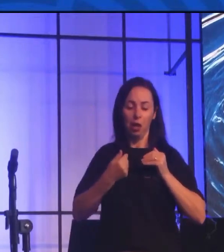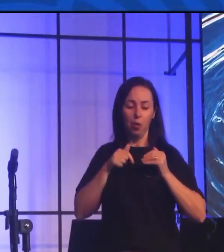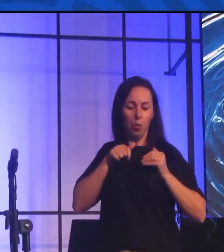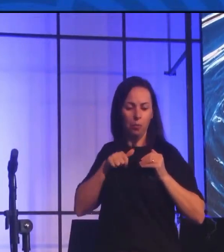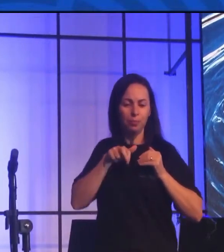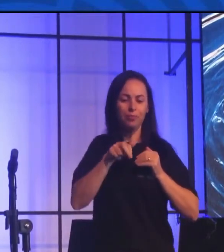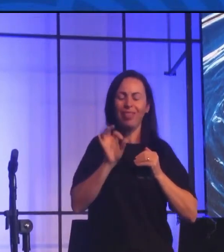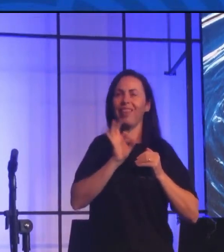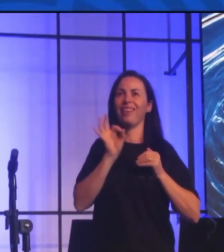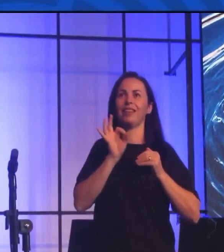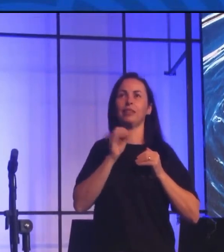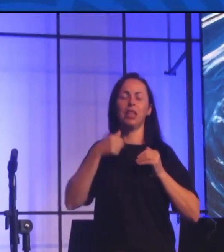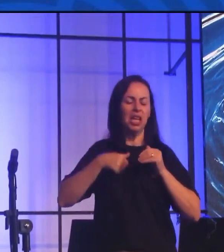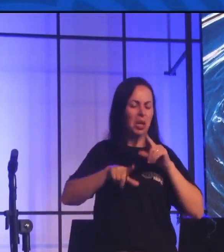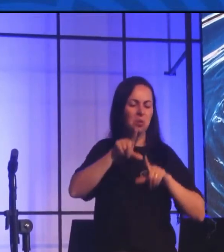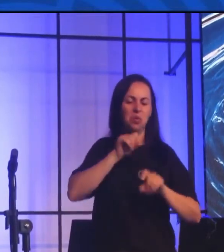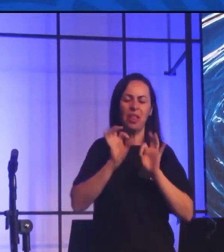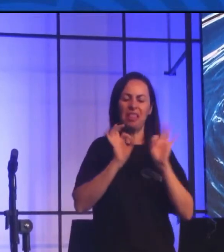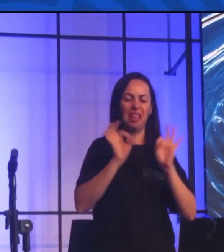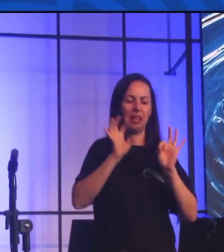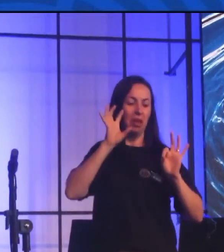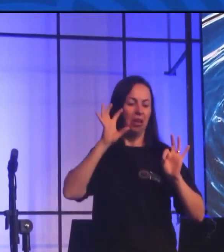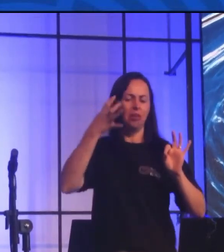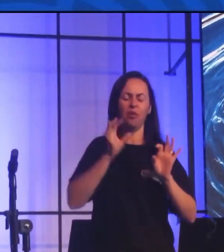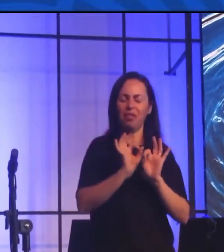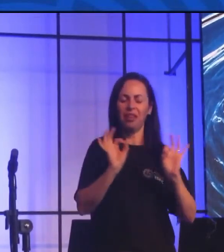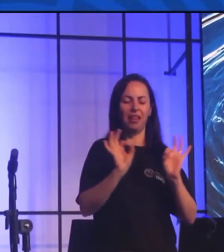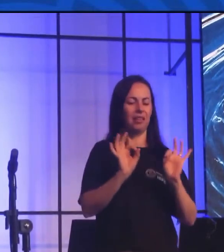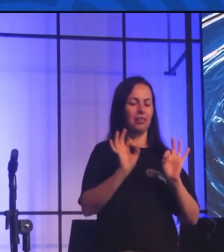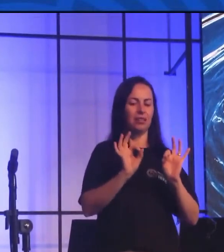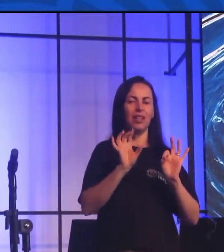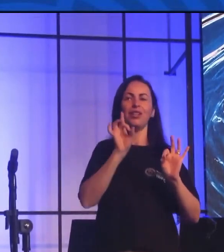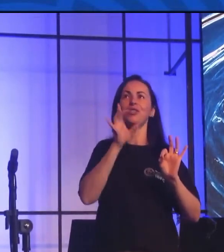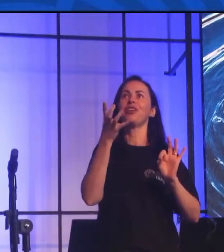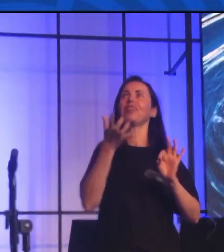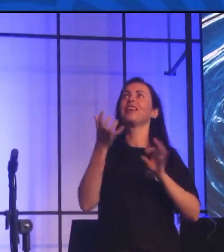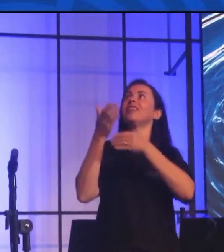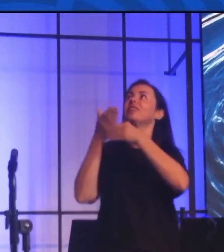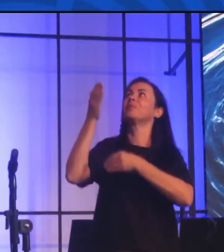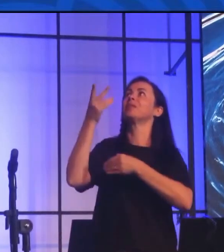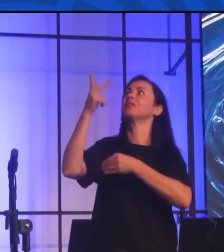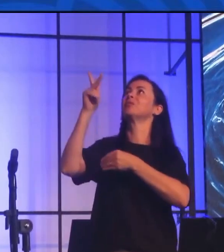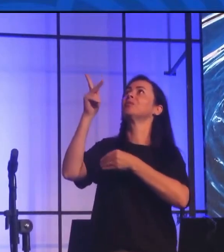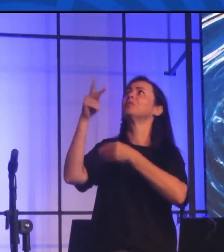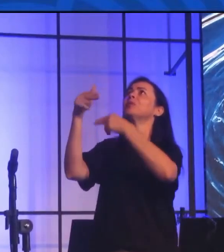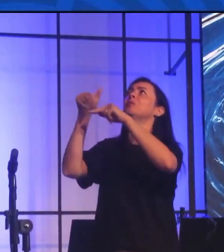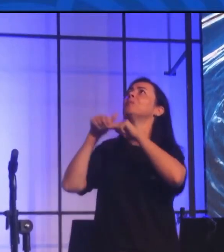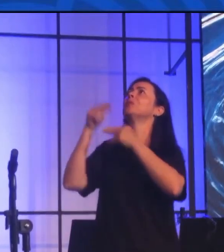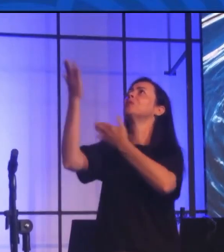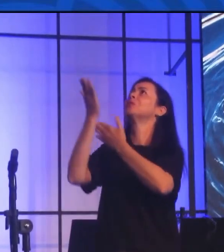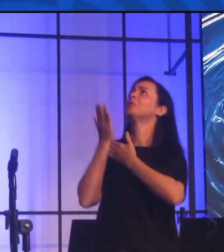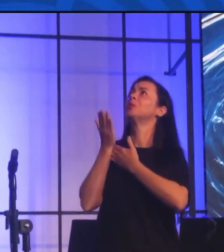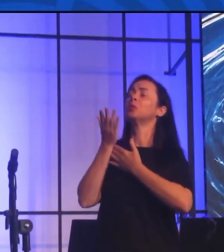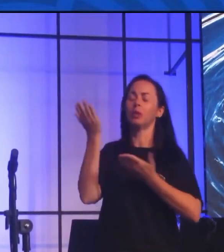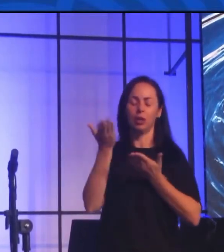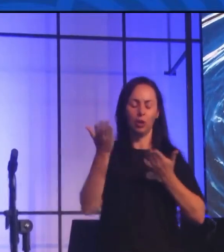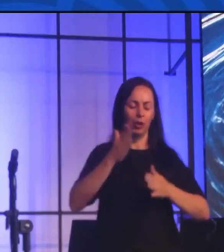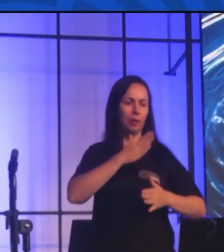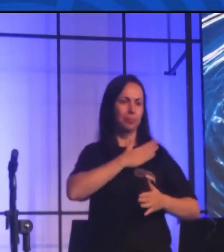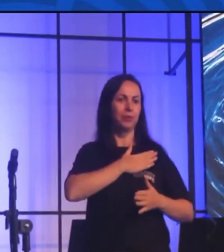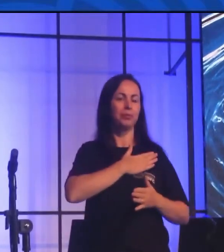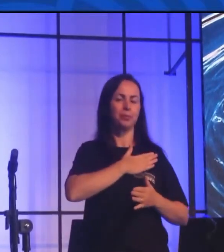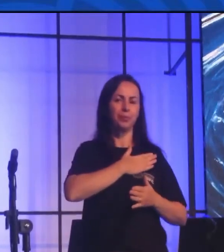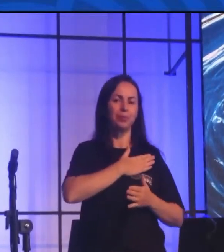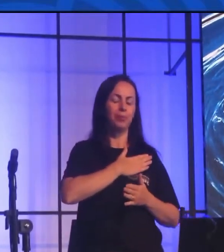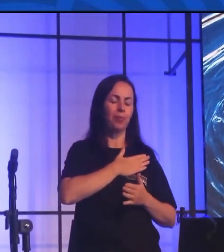decidir, eu não vou escolher, eu não vou fazer nada sem a Tua presença. Me ajuda. Coloque a sua mão sobre o seu peito onde você